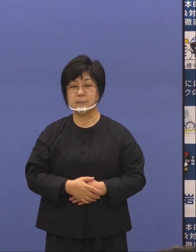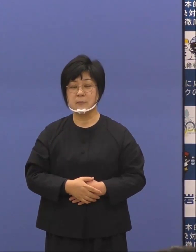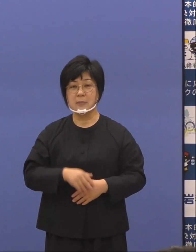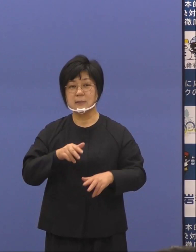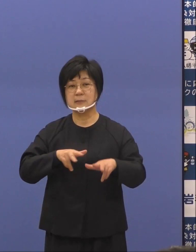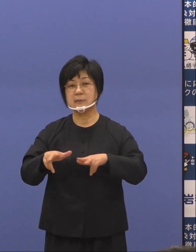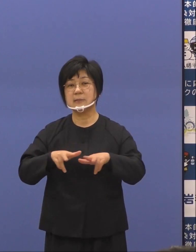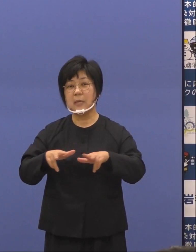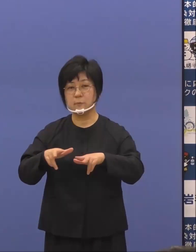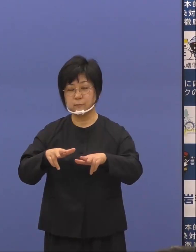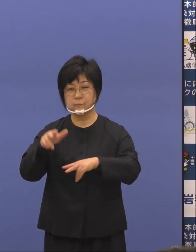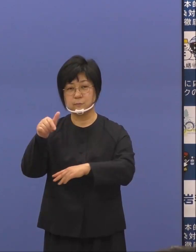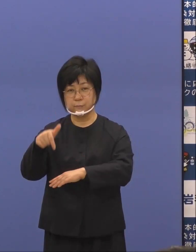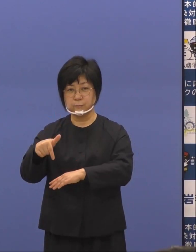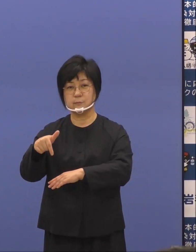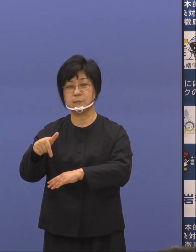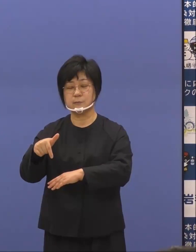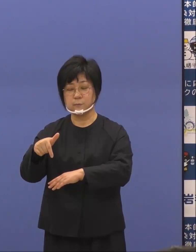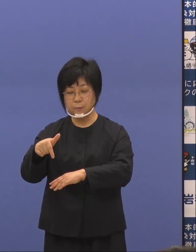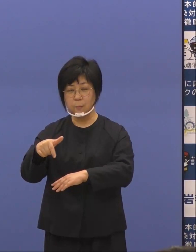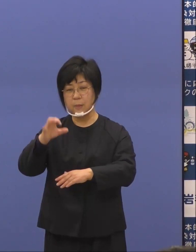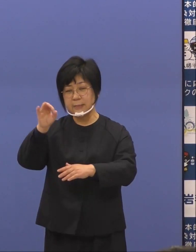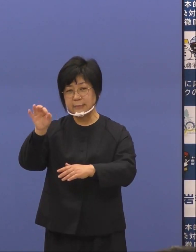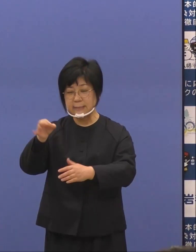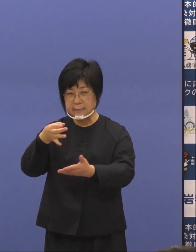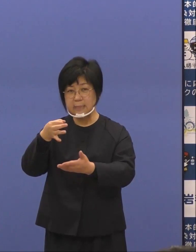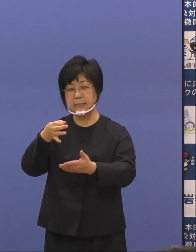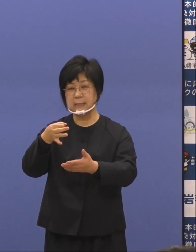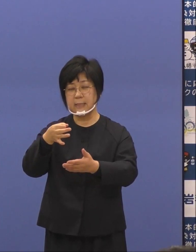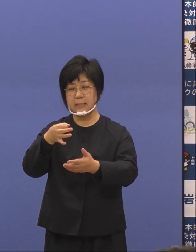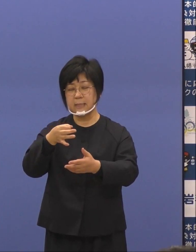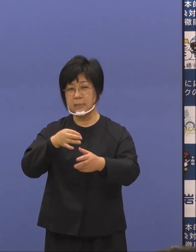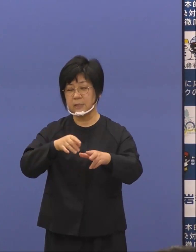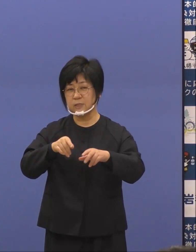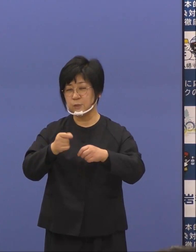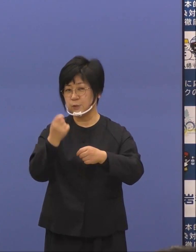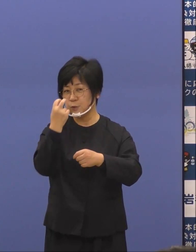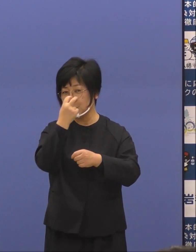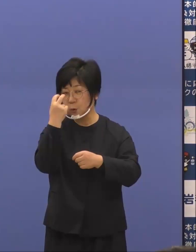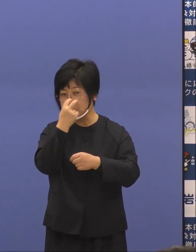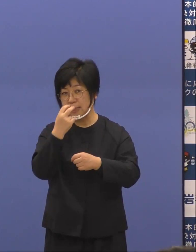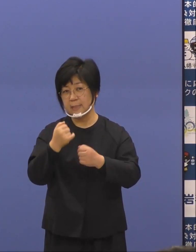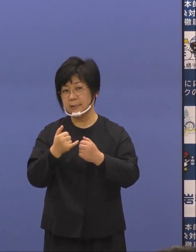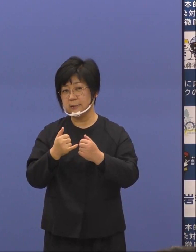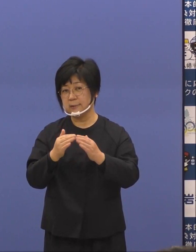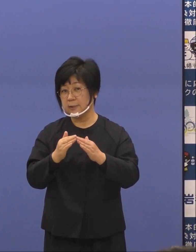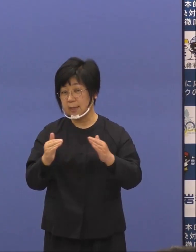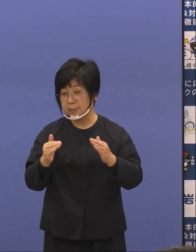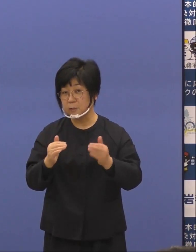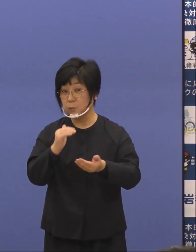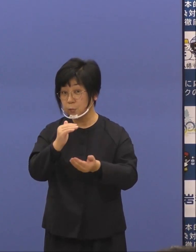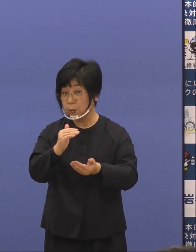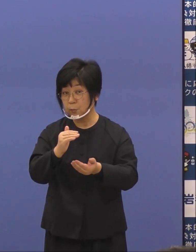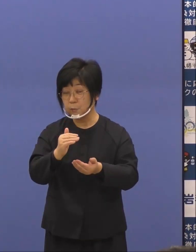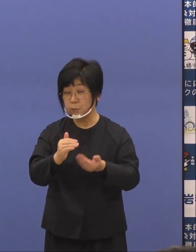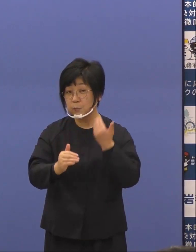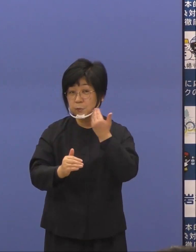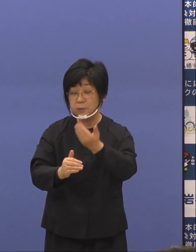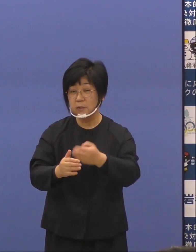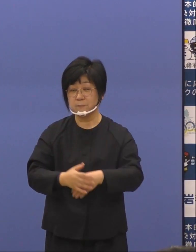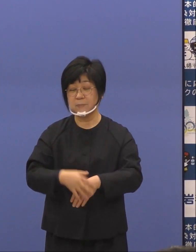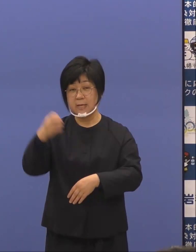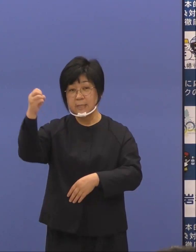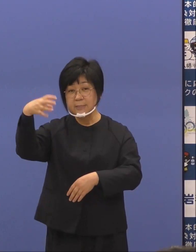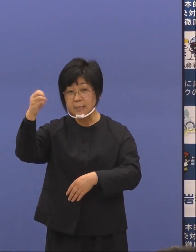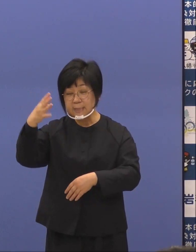府の、先月行われた税制調査会で話題に上がりました走行距離課税の関係でお伺いいたします。電気